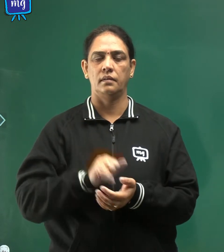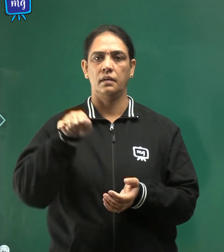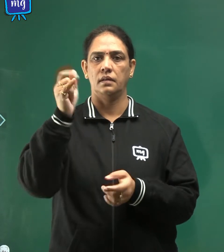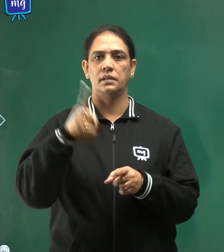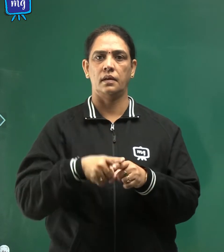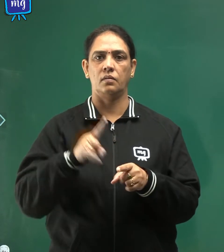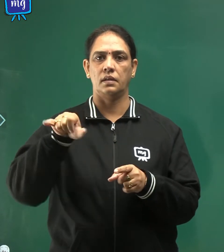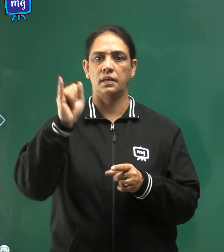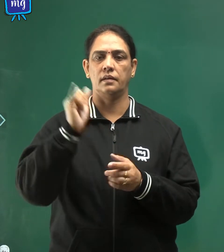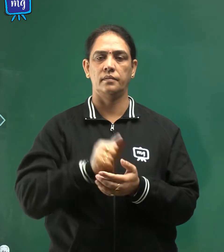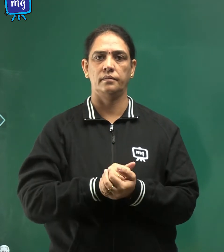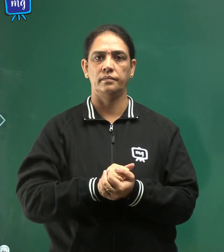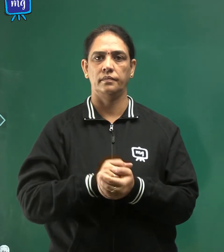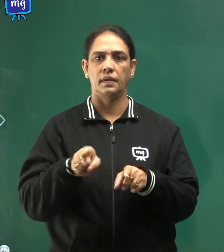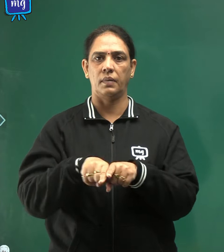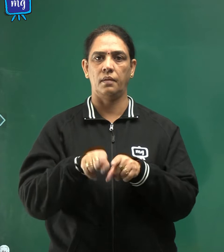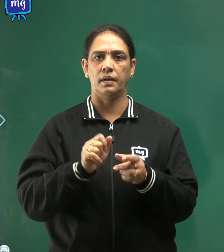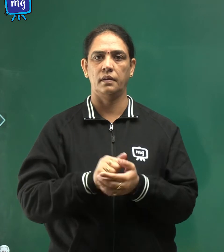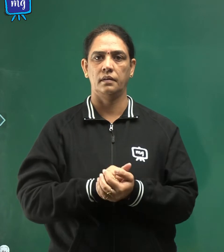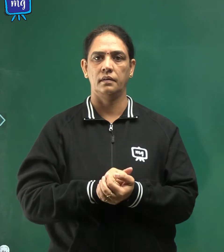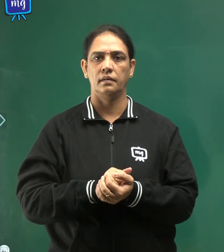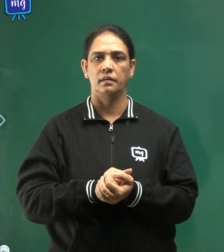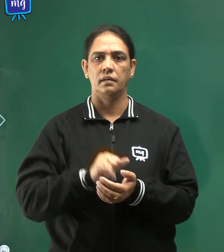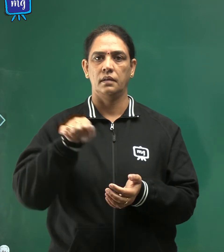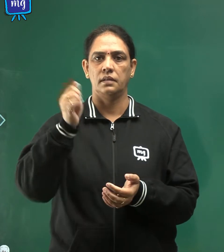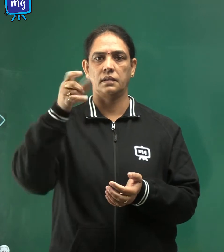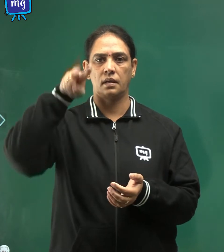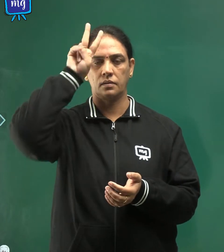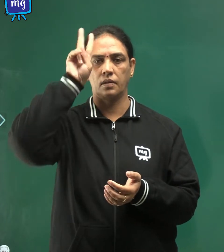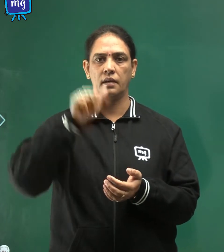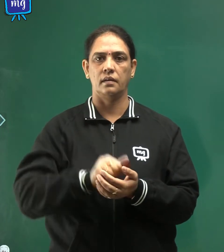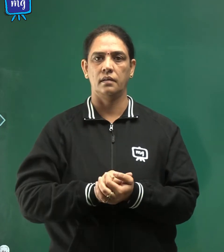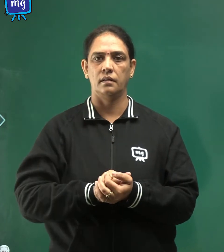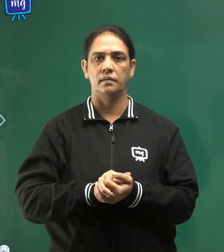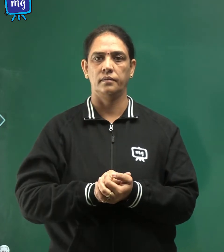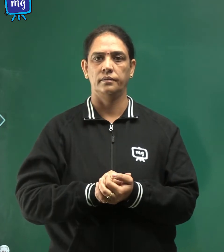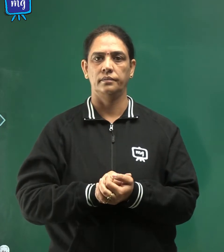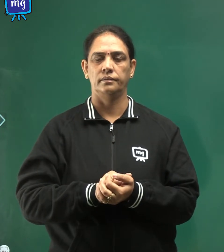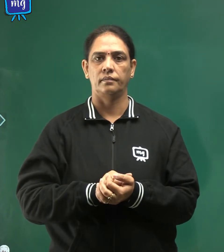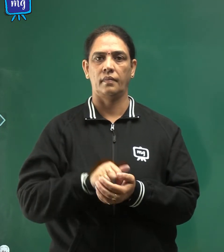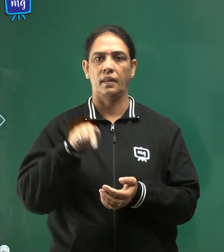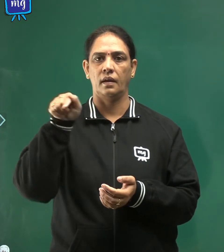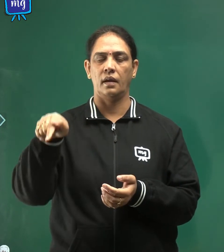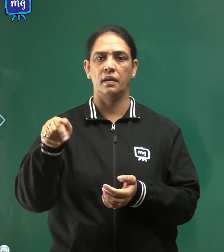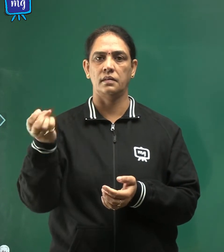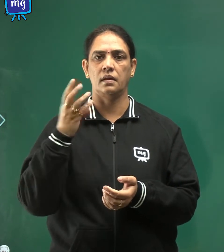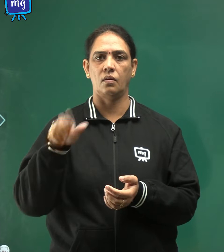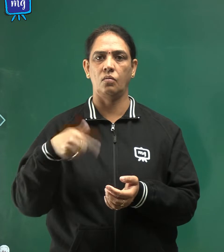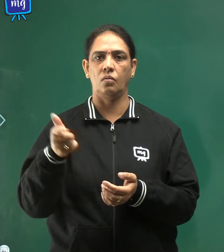6 गुणा 6 बराबर 6 का स्क्वायर। इन संख्याओं को